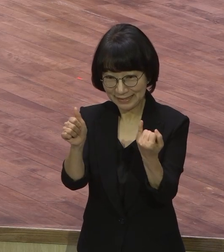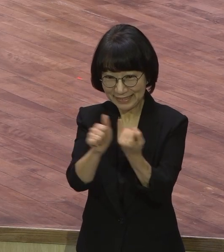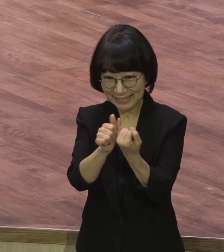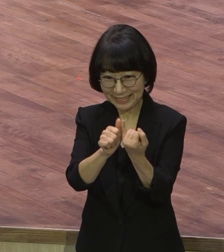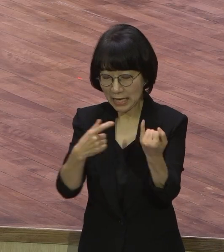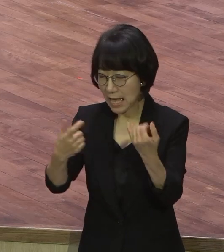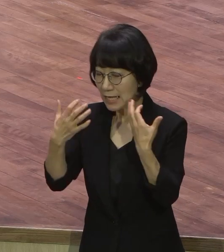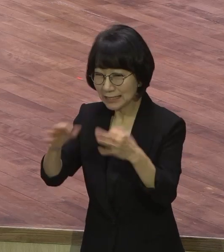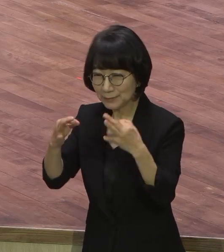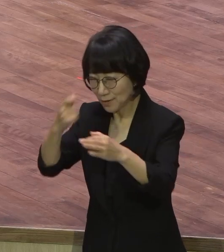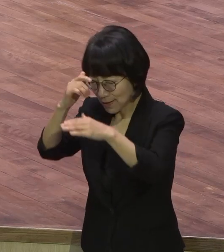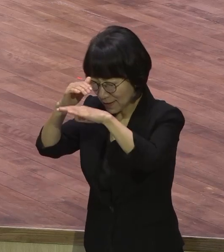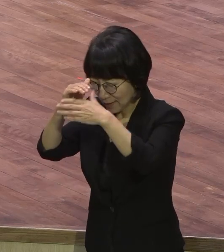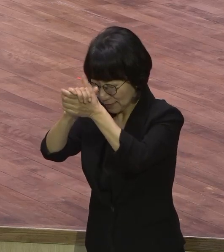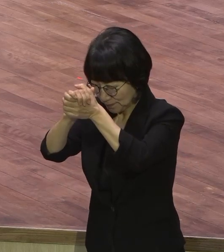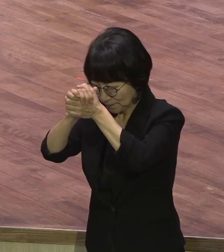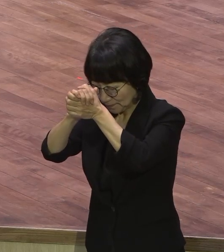금유를 쳐라 하고